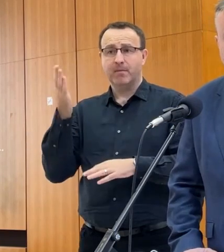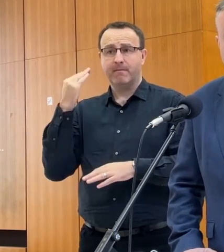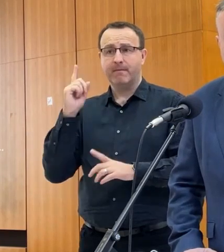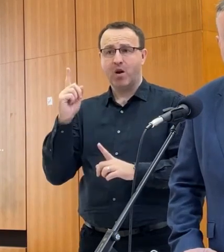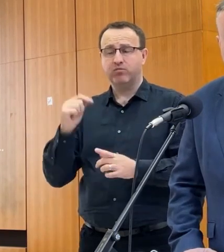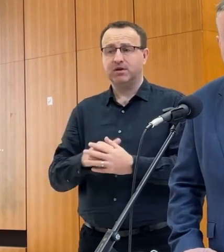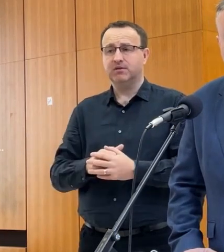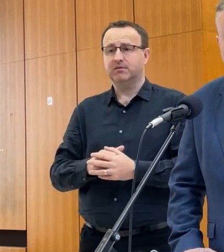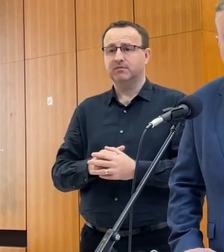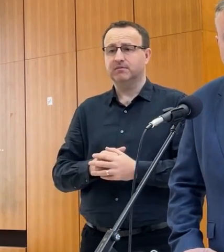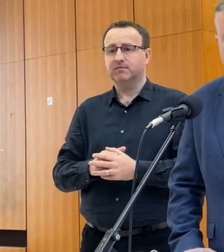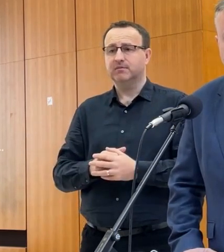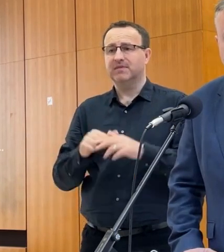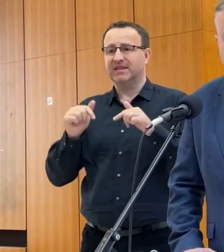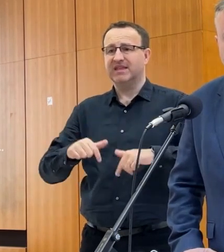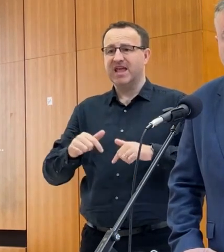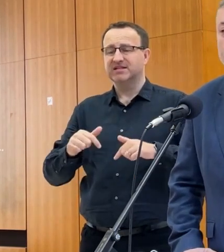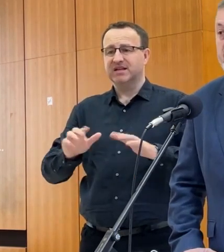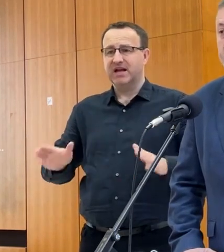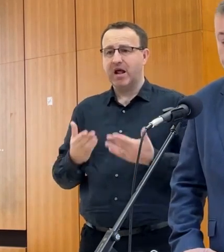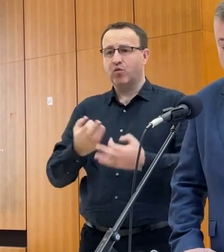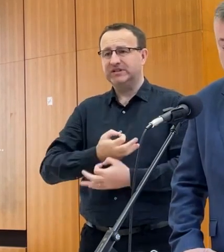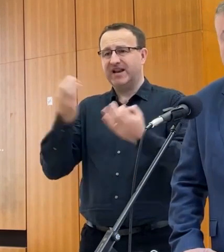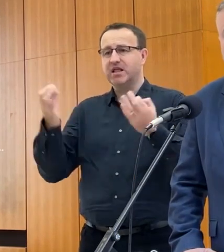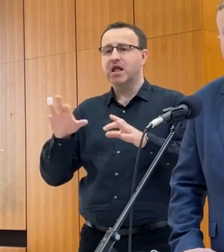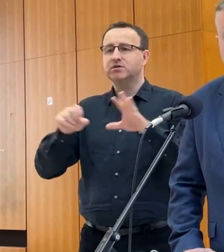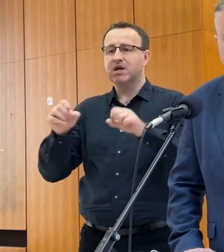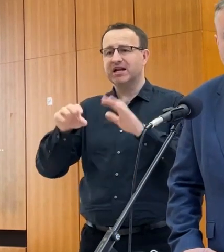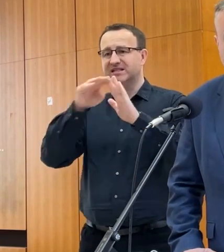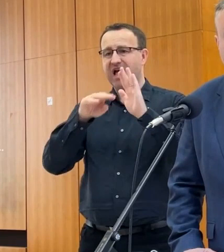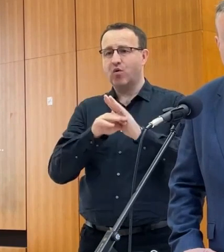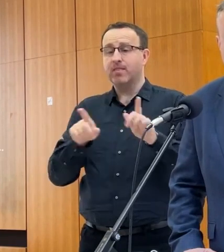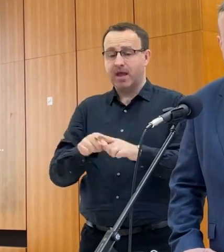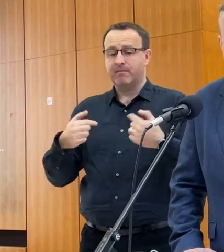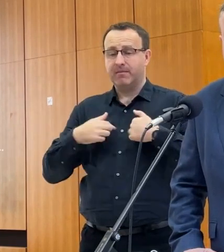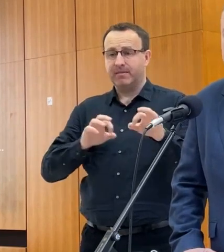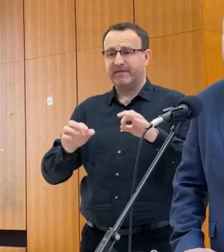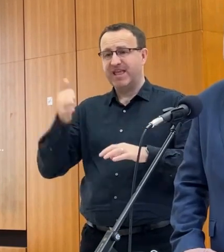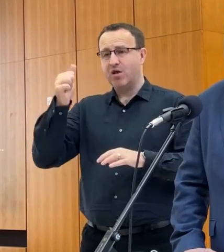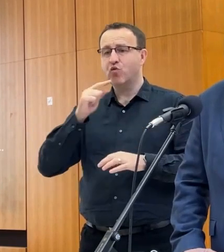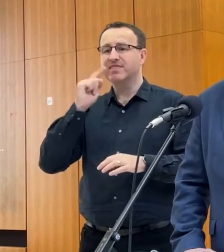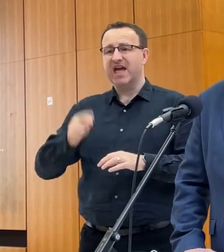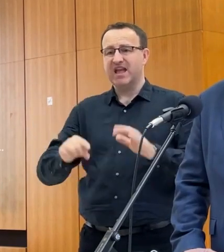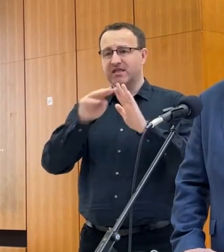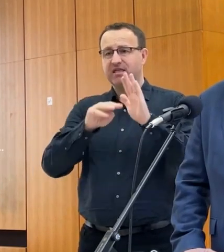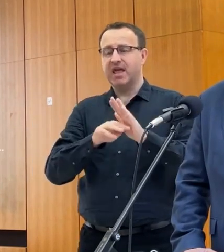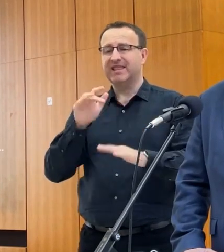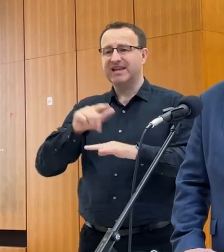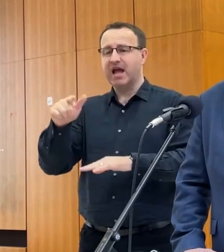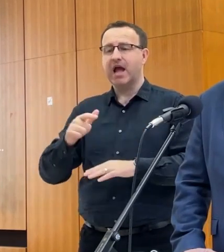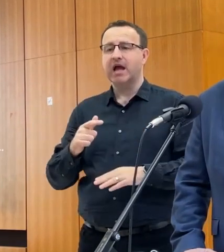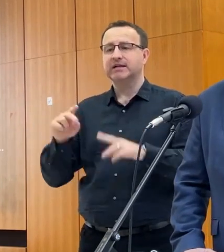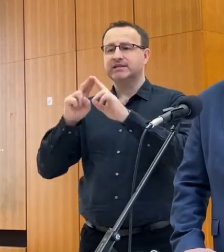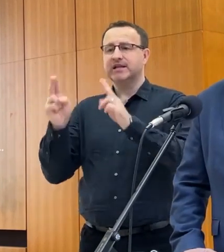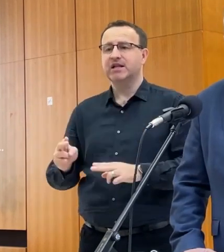rána zverejnené v zbierke zákonov. To znamená, predpokladám, a ja mám pripravené jedno nariadenie, ktoré sa týka zariadení